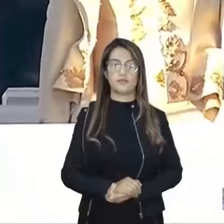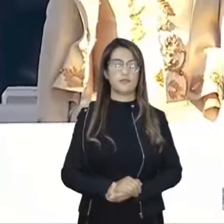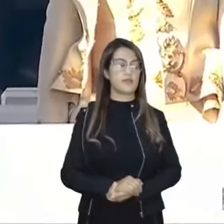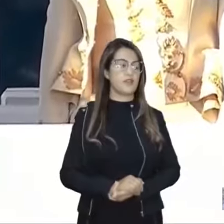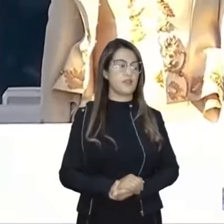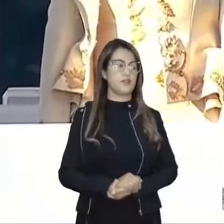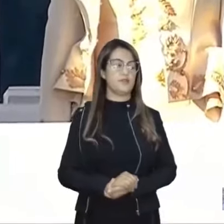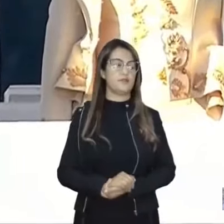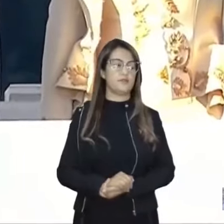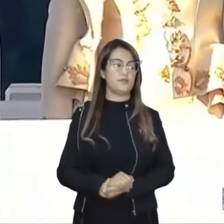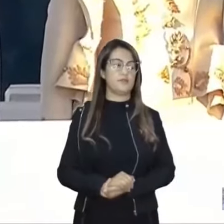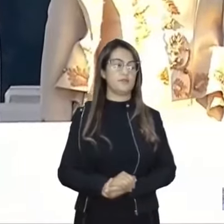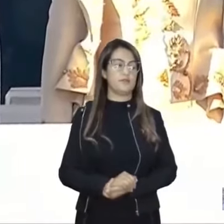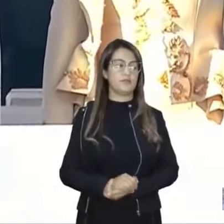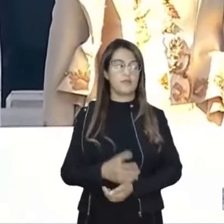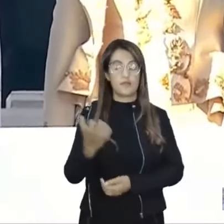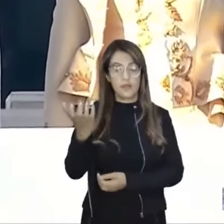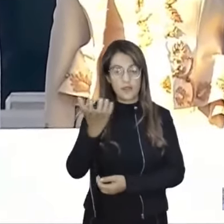começar